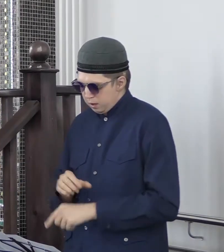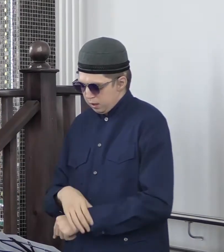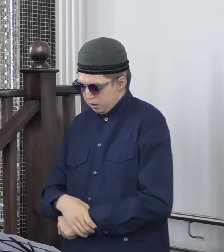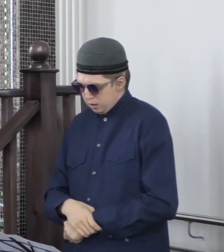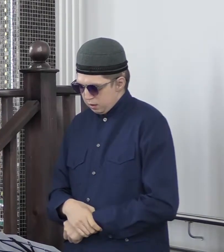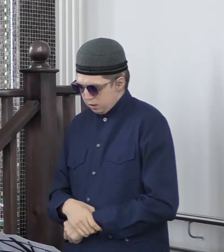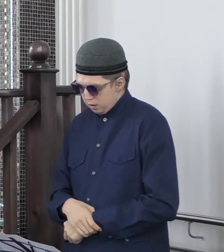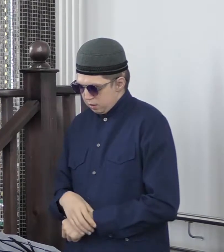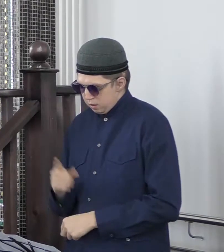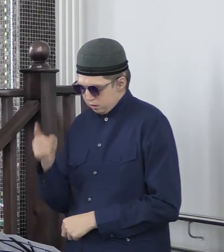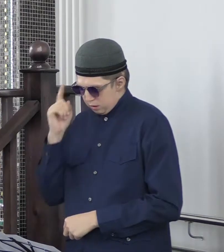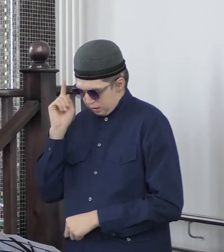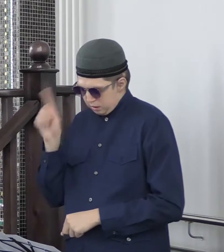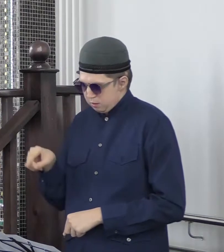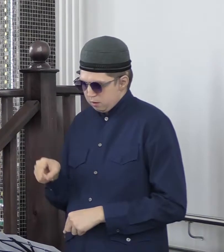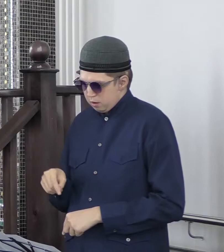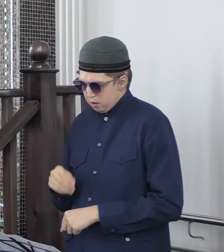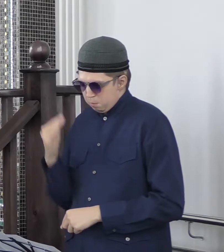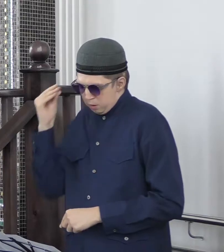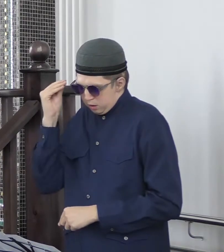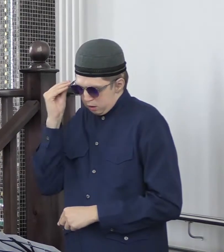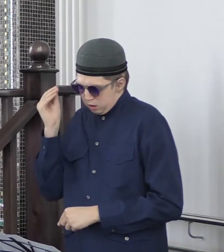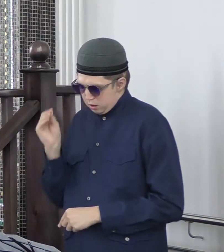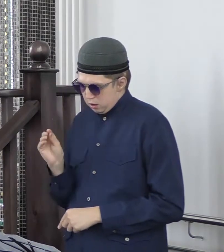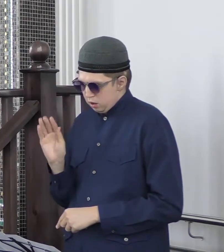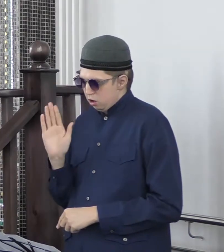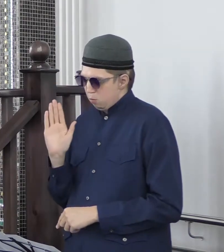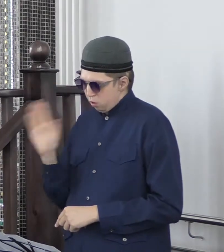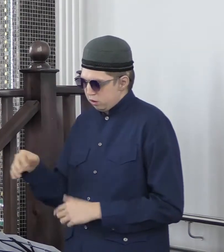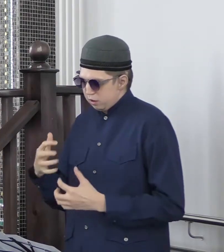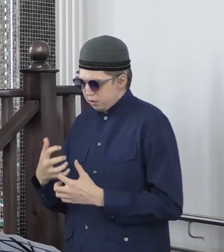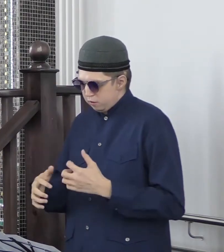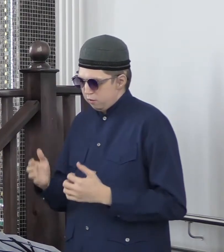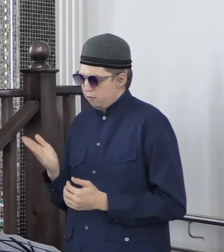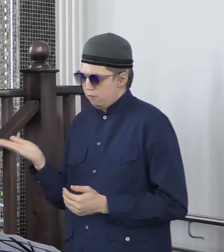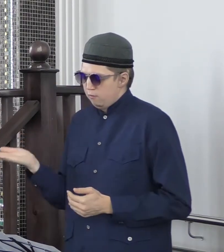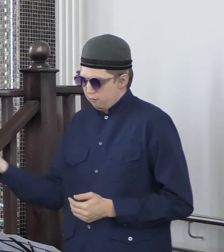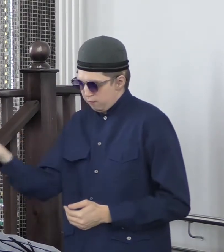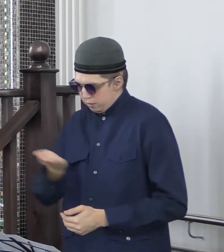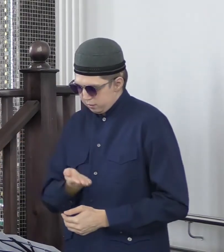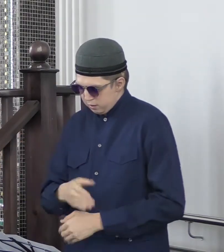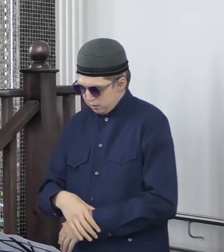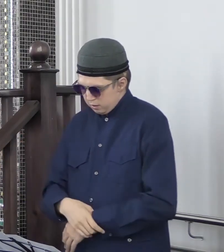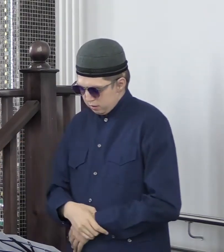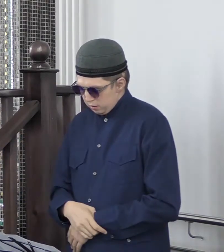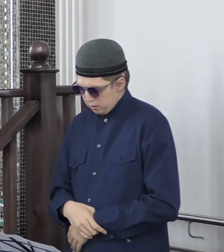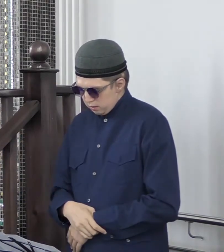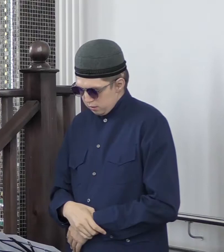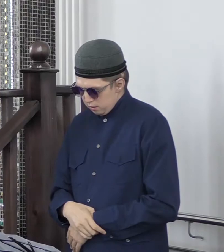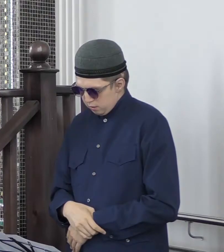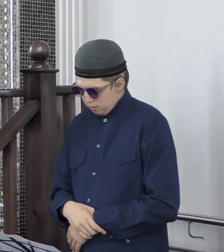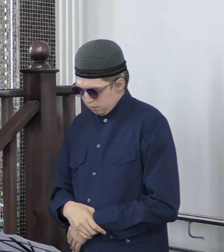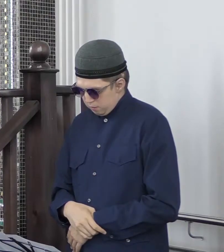Тайна говорит, «Валькатум минькум». Пусть среди вас будут такие люди. Айми, Тыркенян